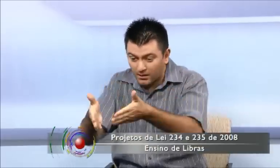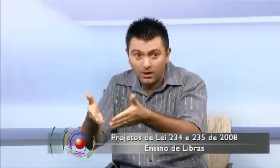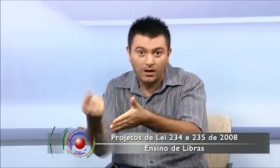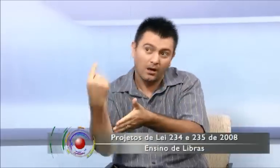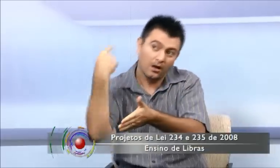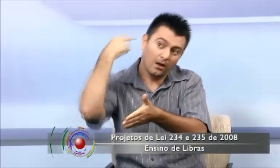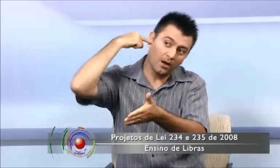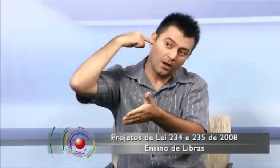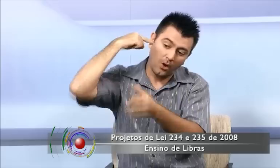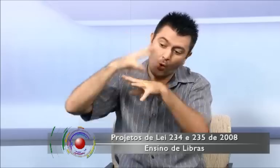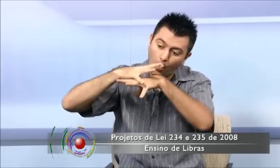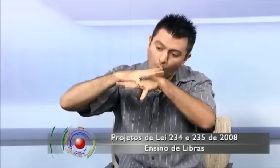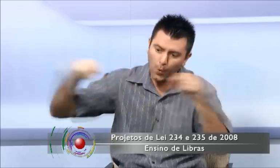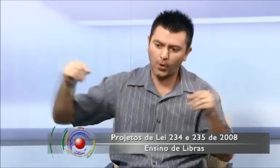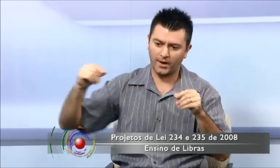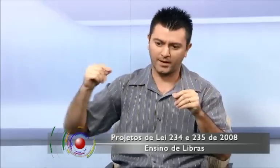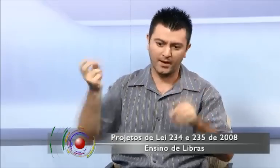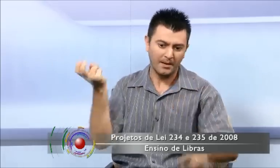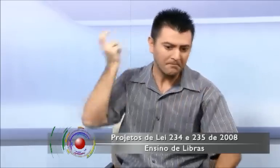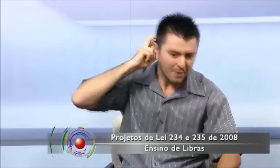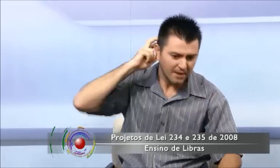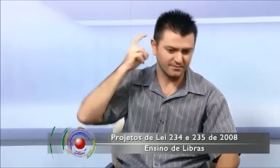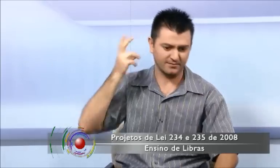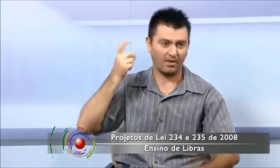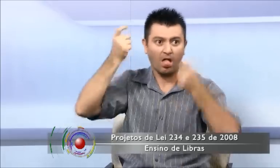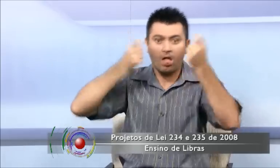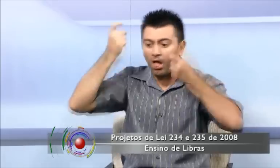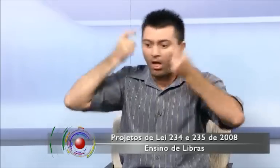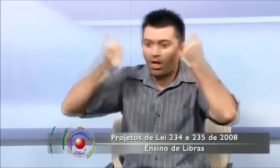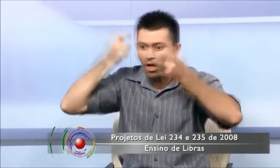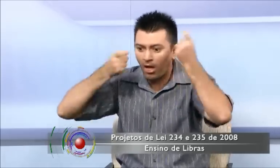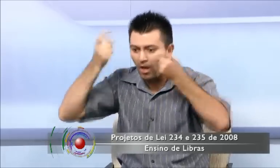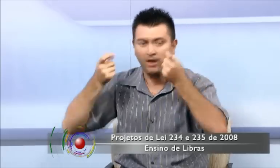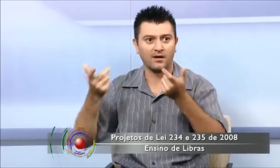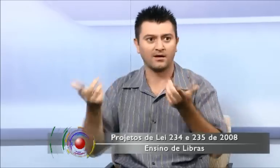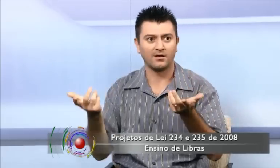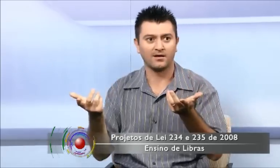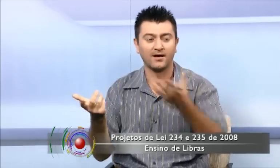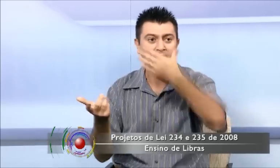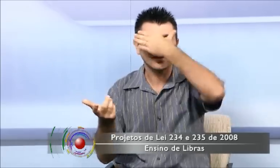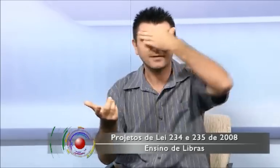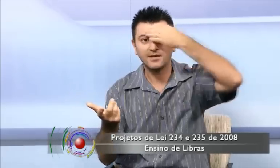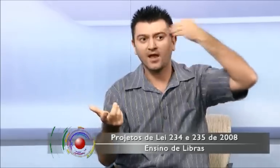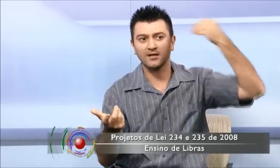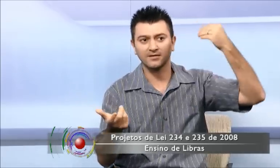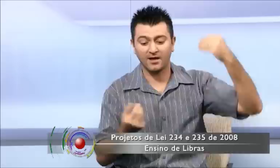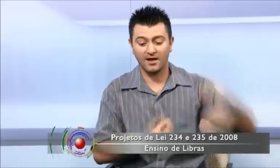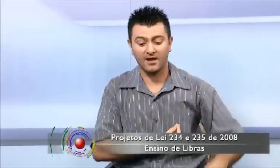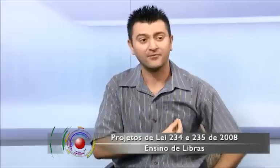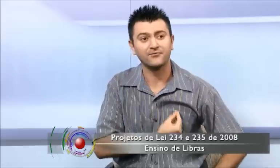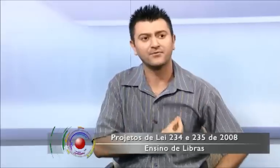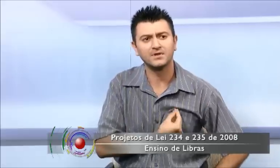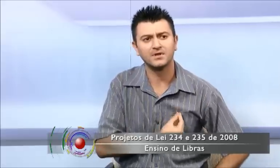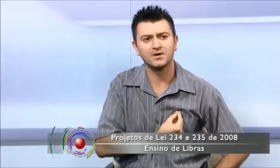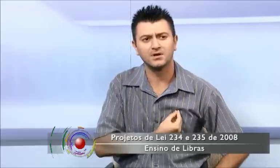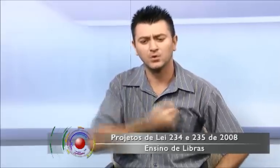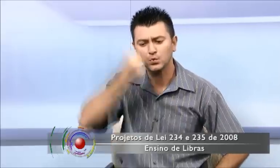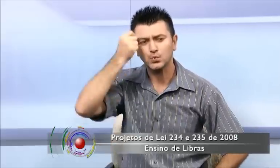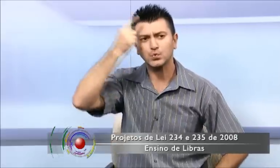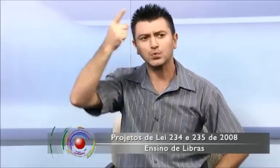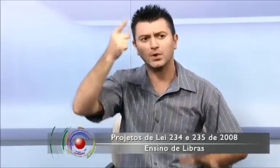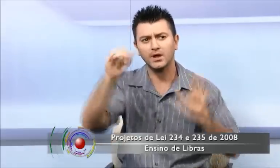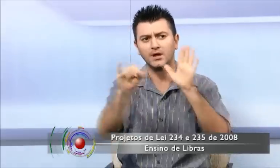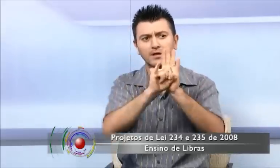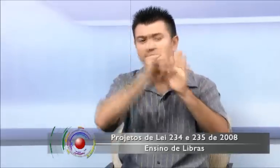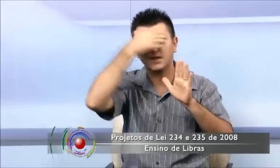Os médicos hoje eles se preocupam mais em tentar solucionar o problema da surdez com implante coclear, fazer o surdo